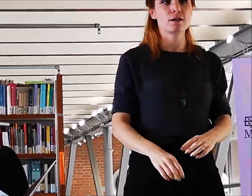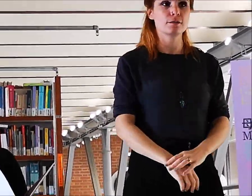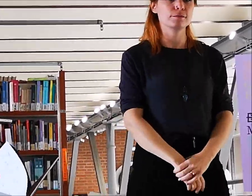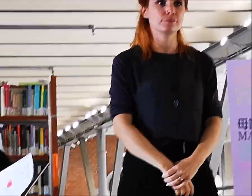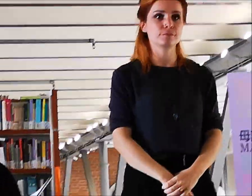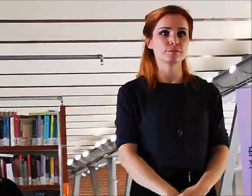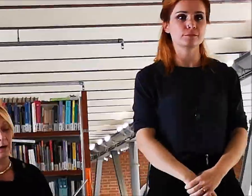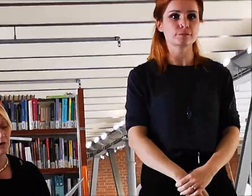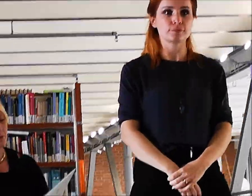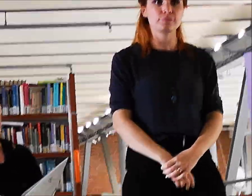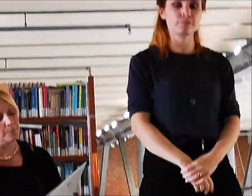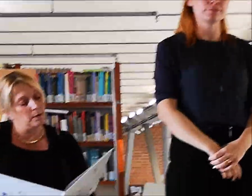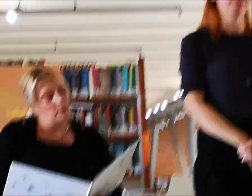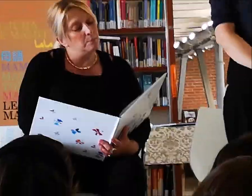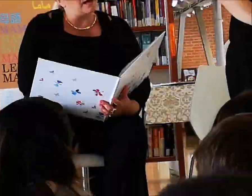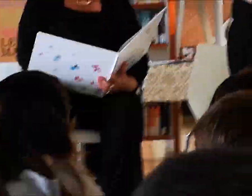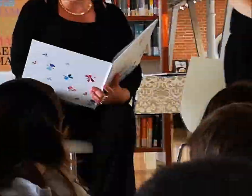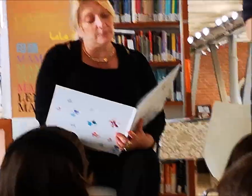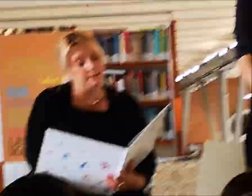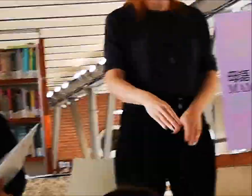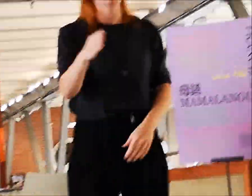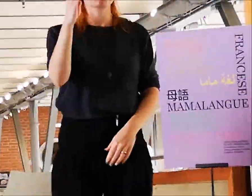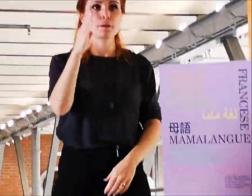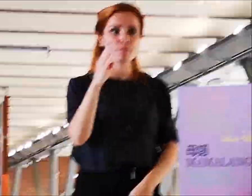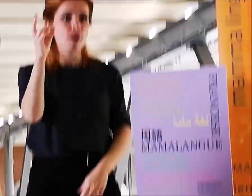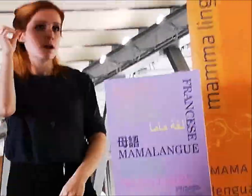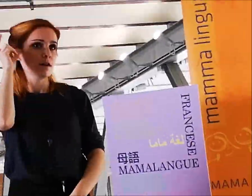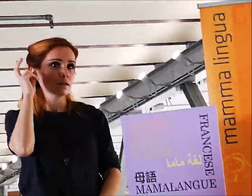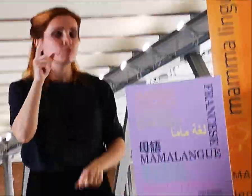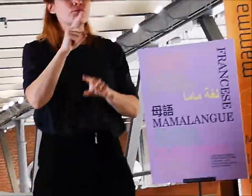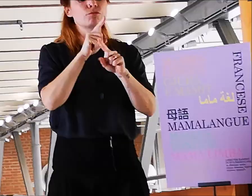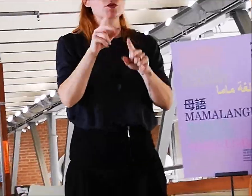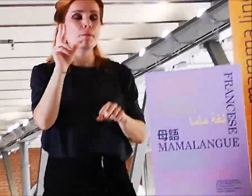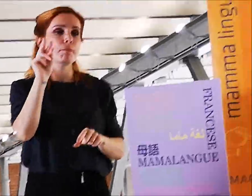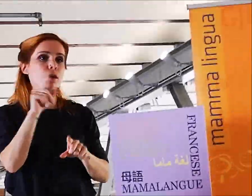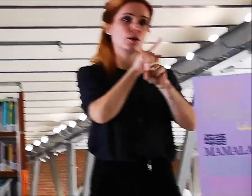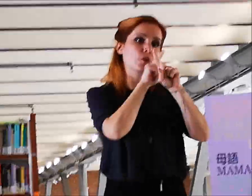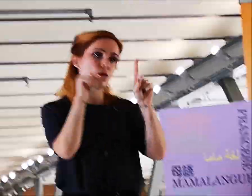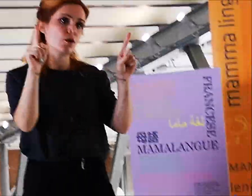quando si china per darle un bacio. Bianca non sente né parla,